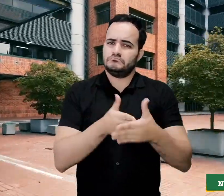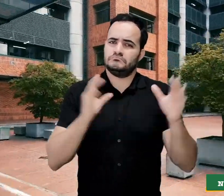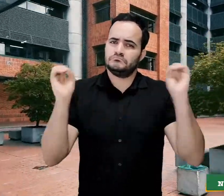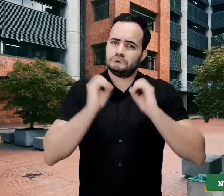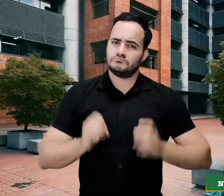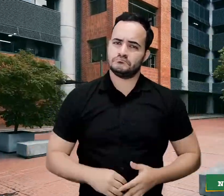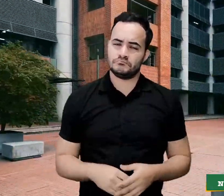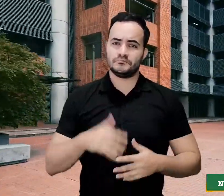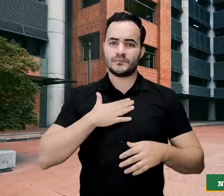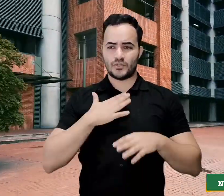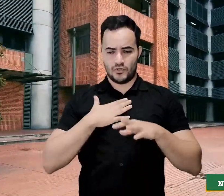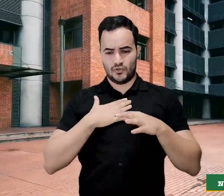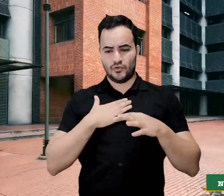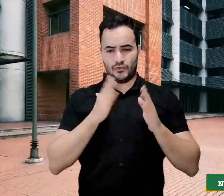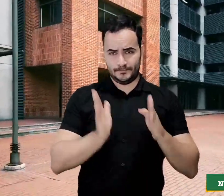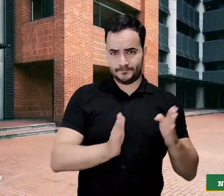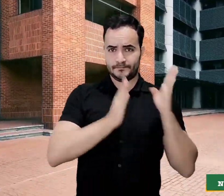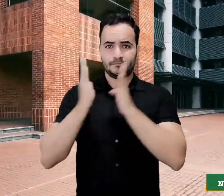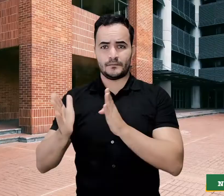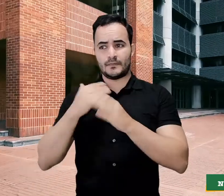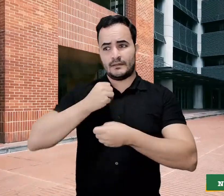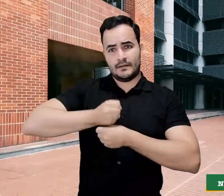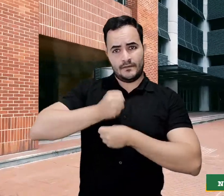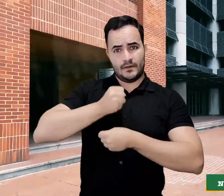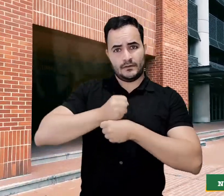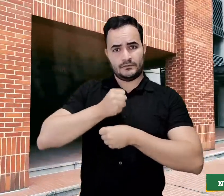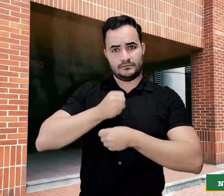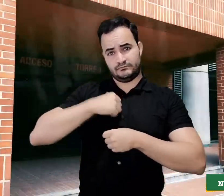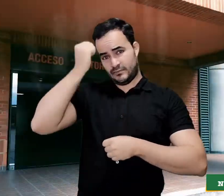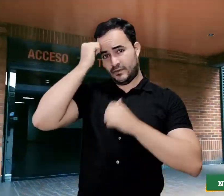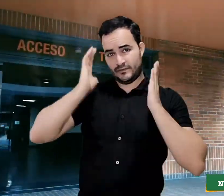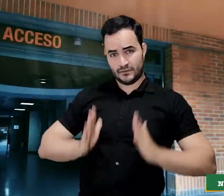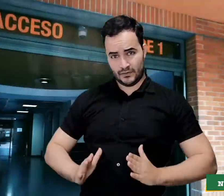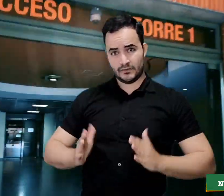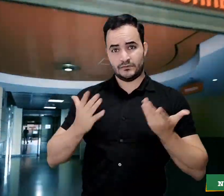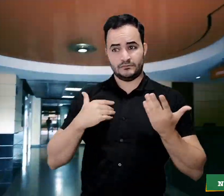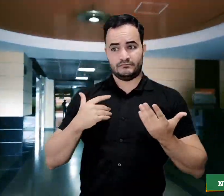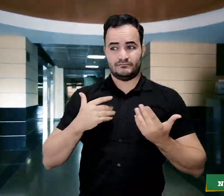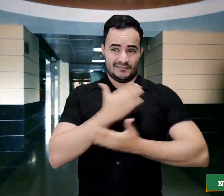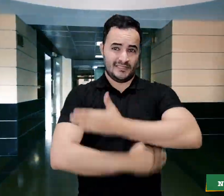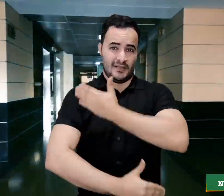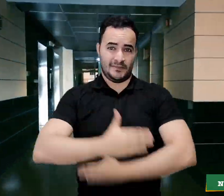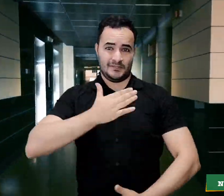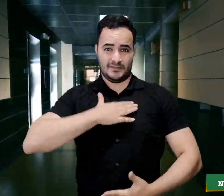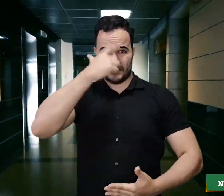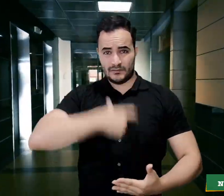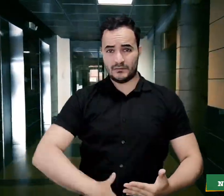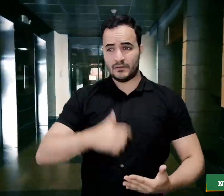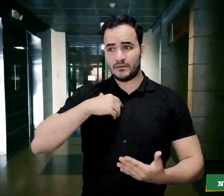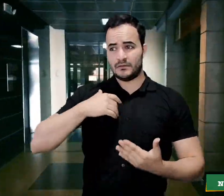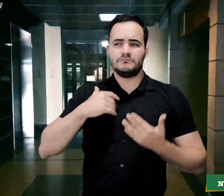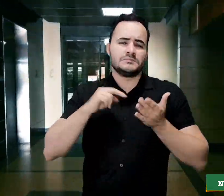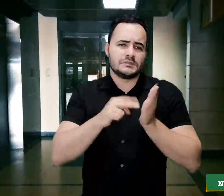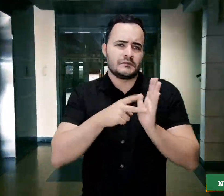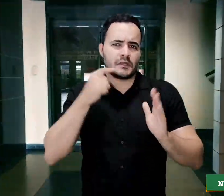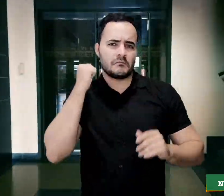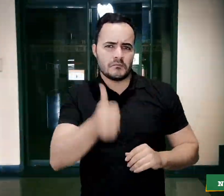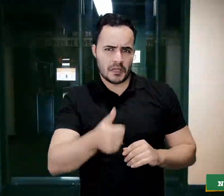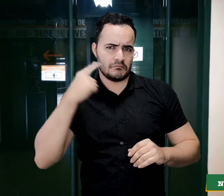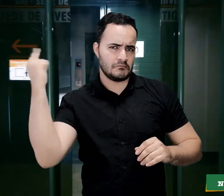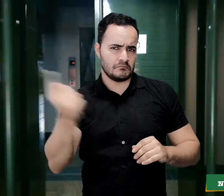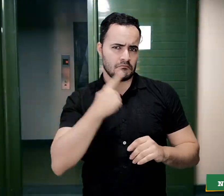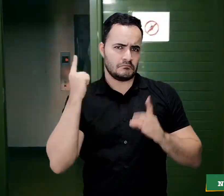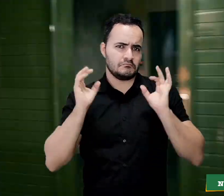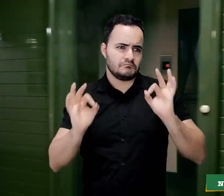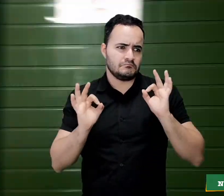Mi experiencia trabajando como profe discapacitado, yo creo que ha sido buena. En general, en